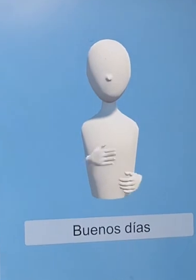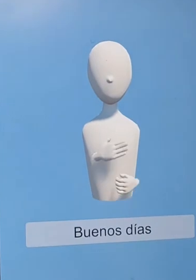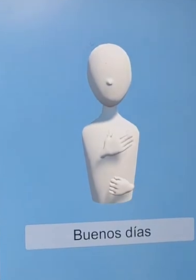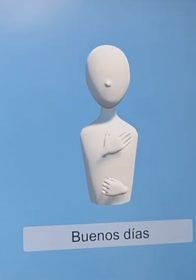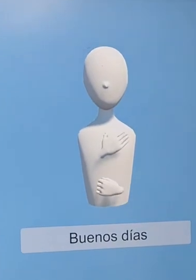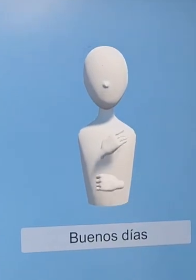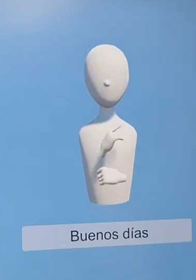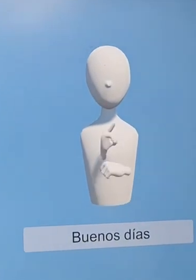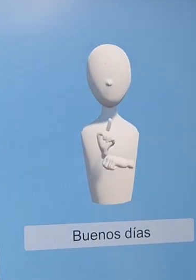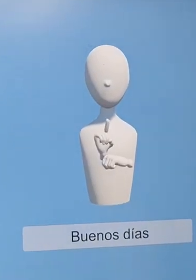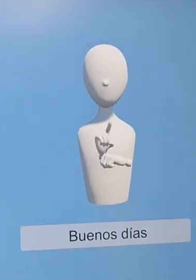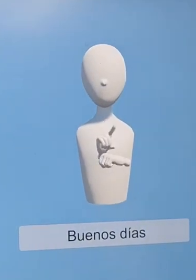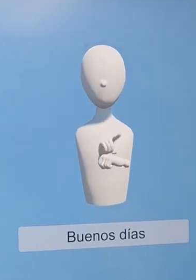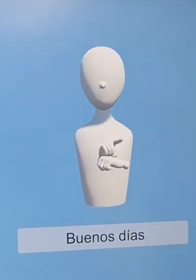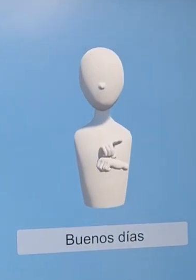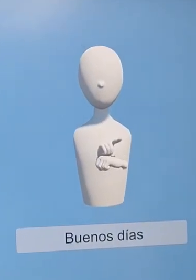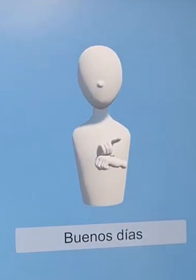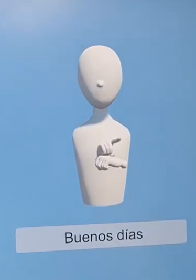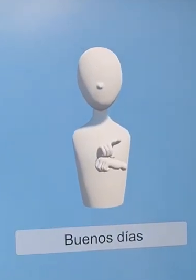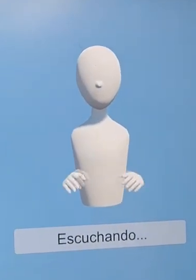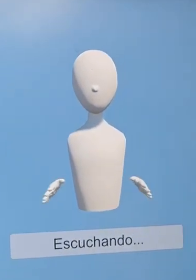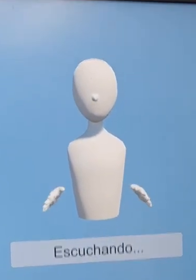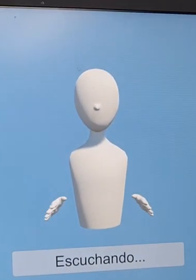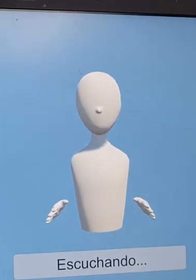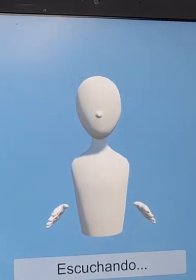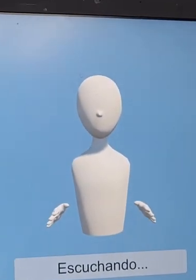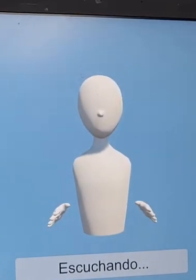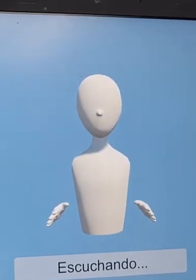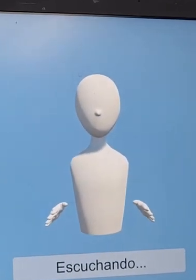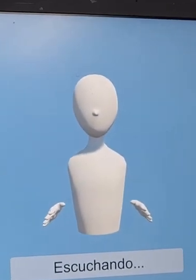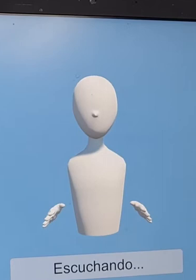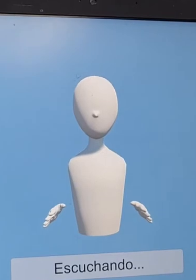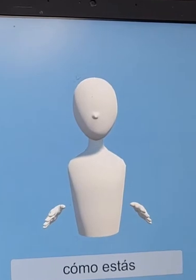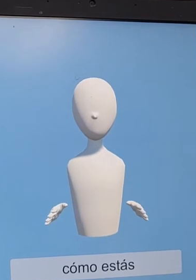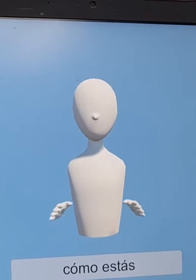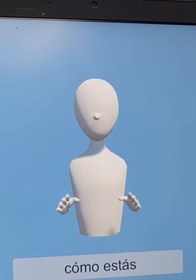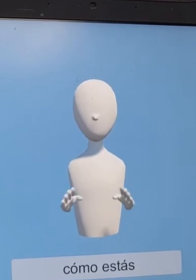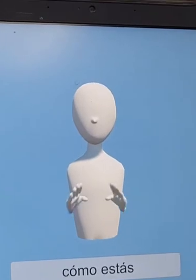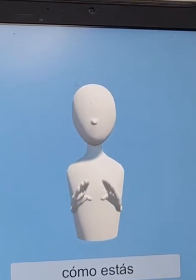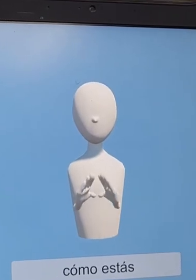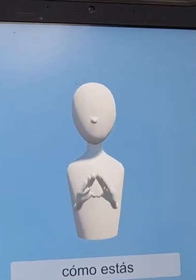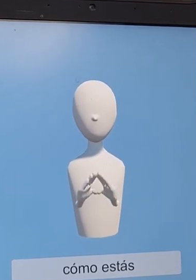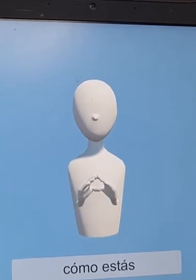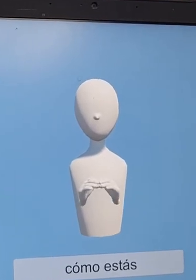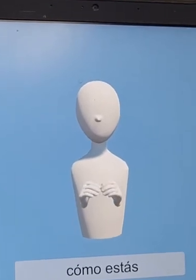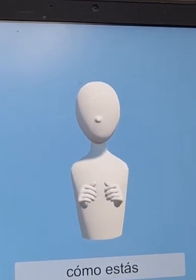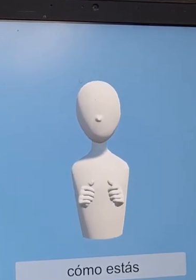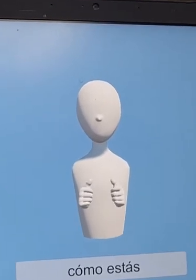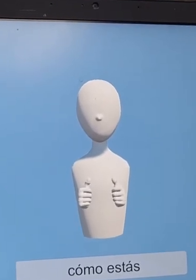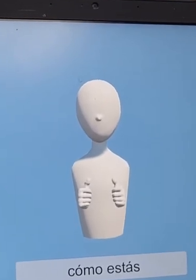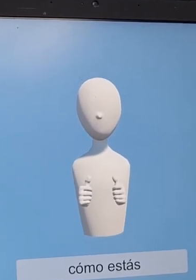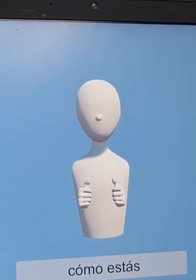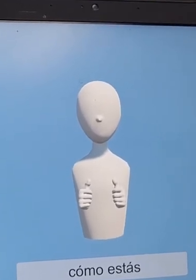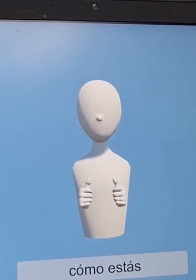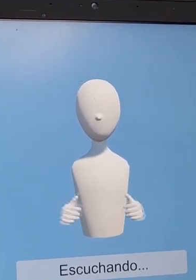con y sin discapacidad auditiva. Un dato es que pues nada más existen 40 intérpretes a nivel nacional